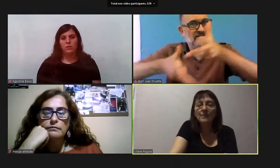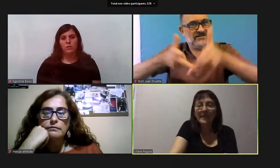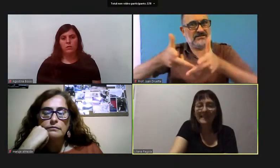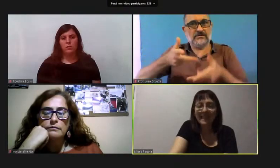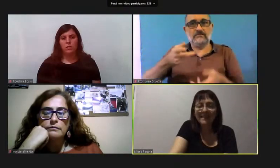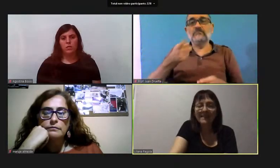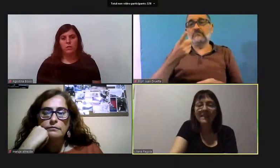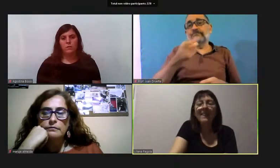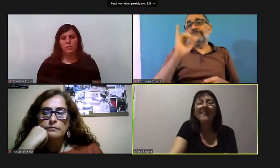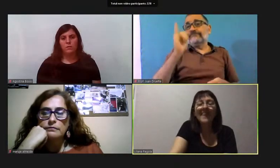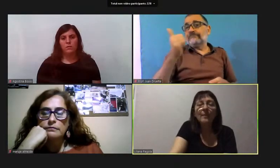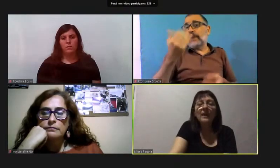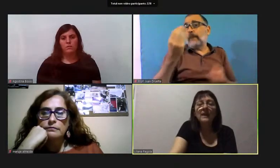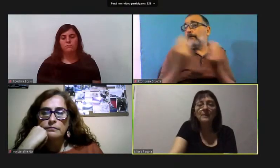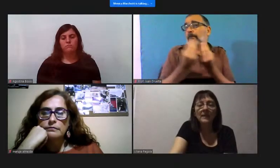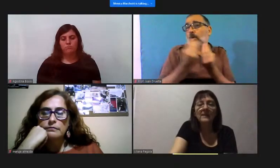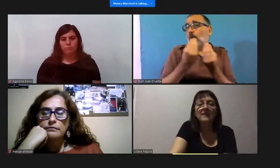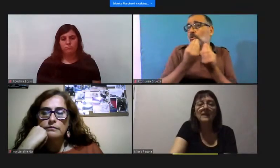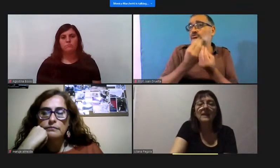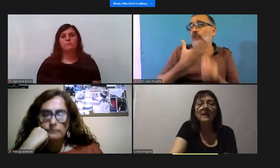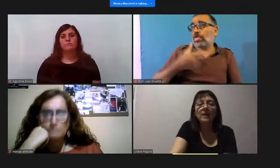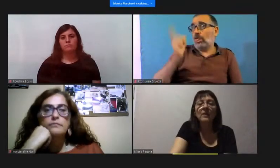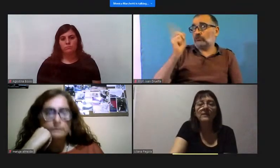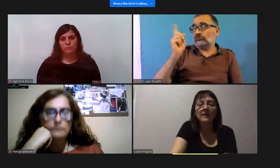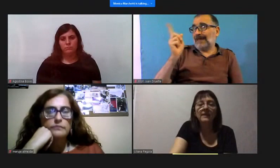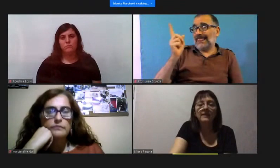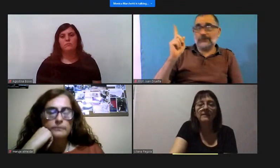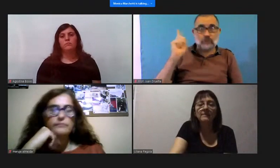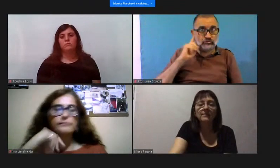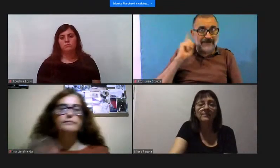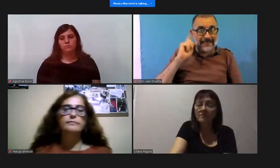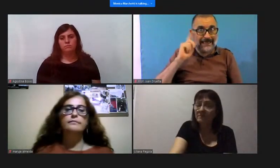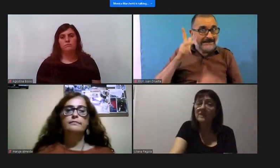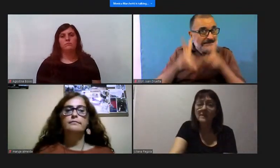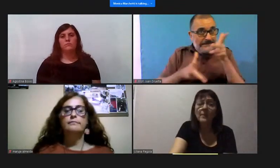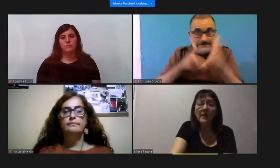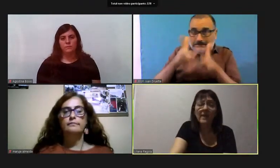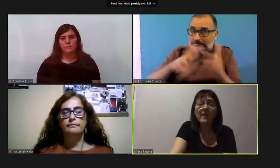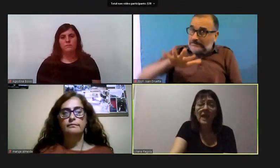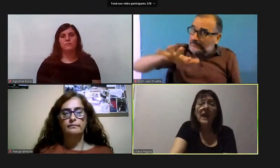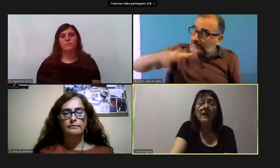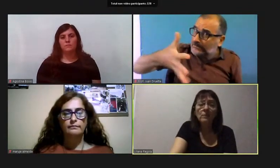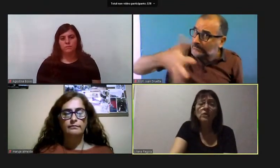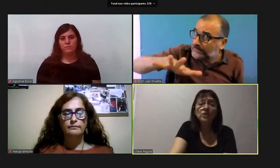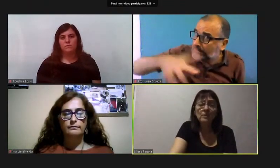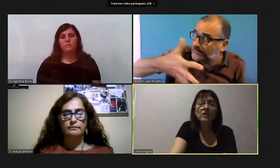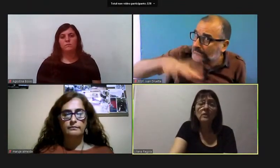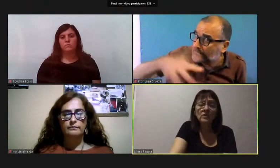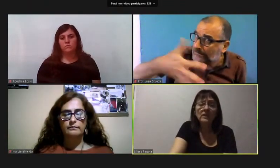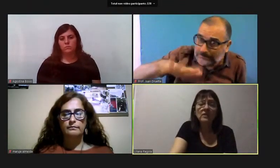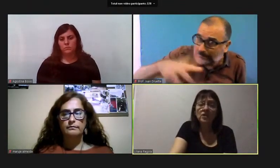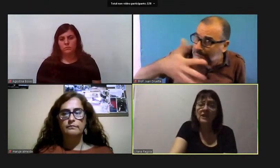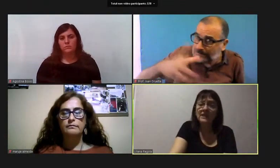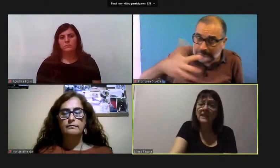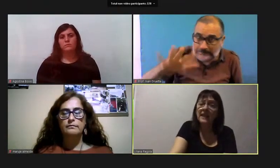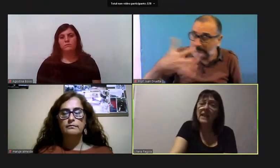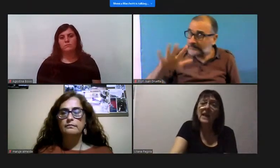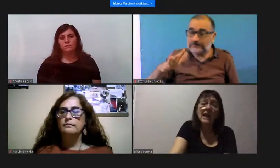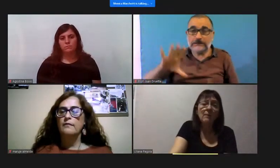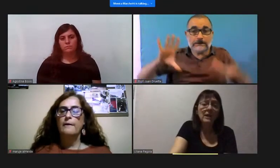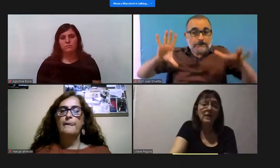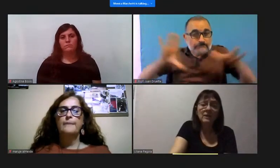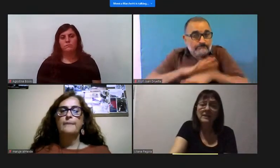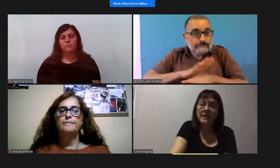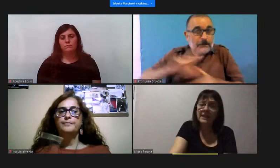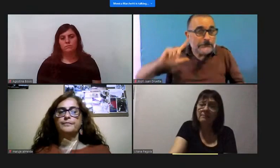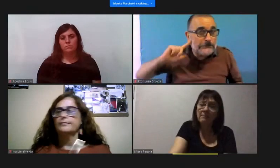de expresarse, debe expresarse en lengua de señas. Sí, es verdad. Hay muchos y muchas docentes oyentes que